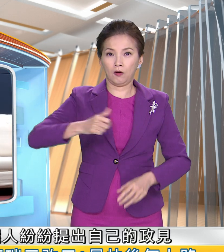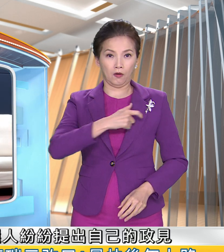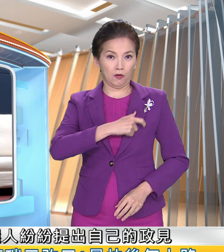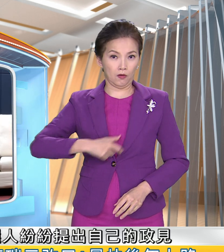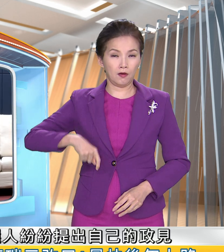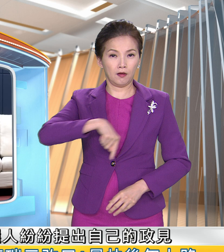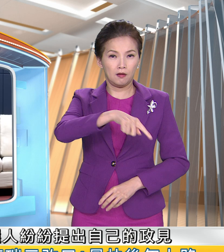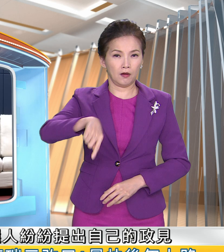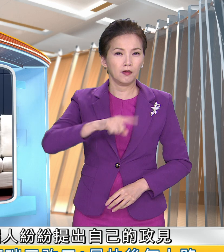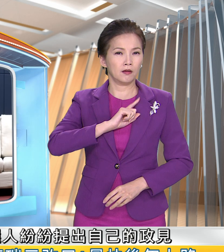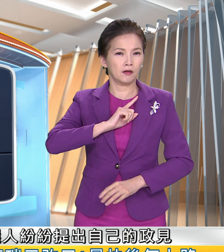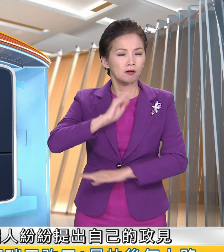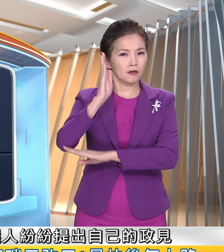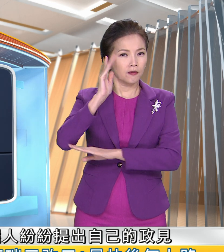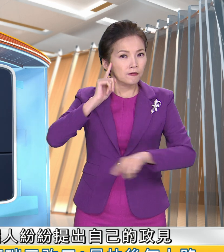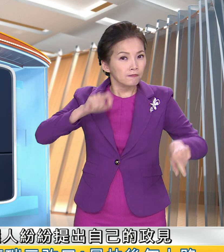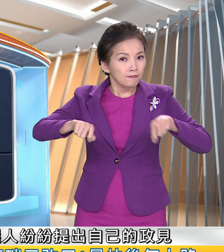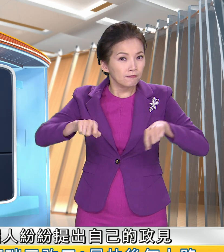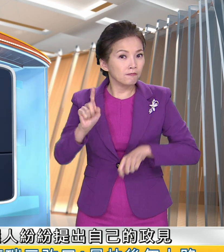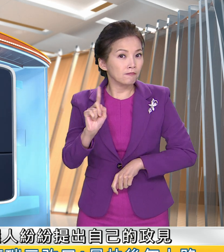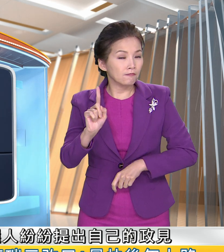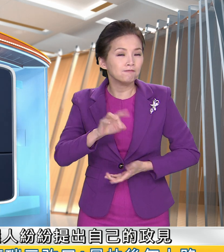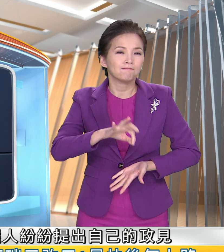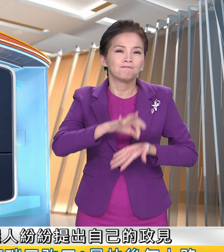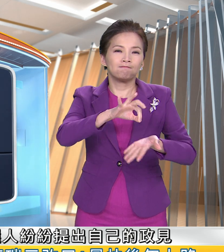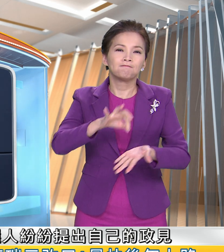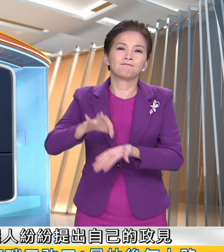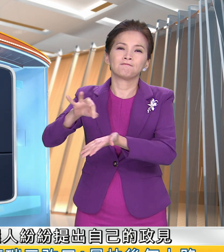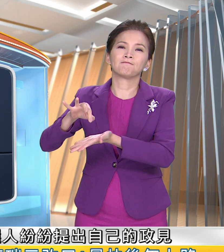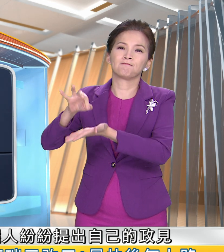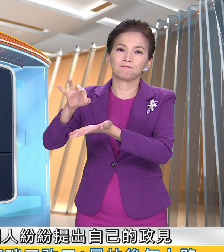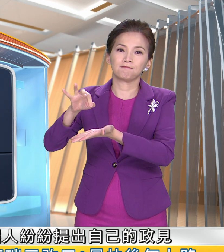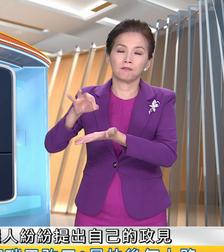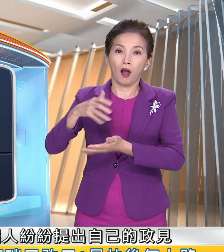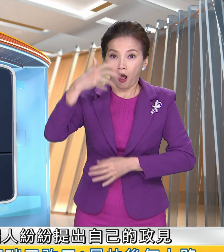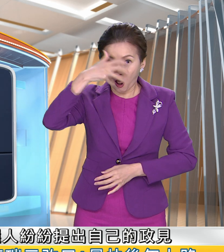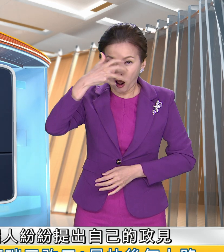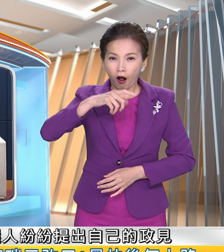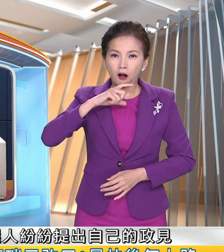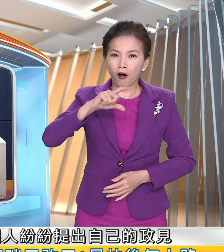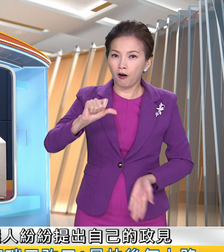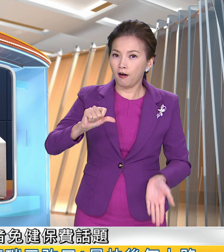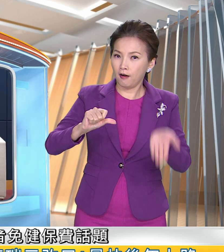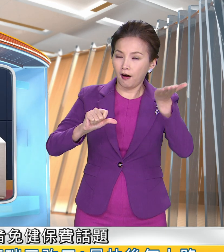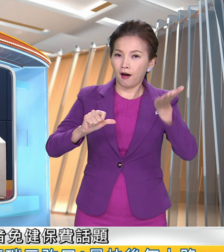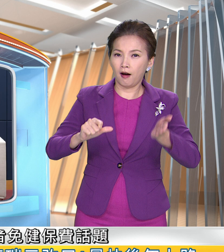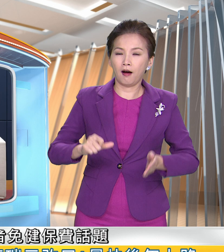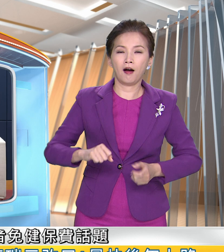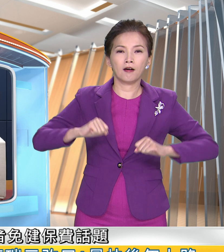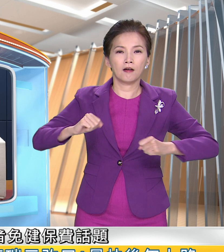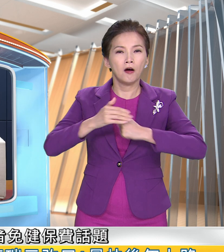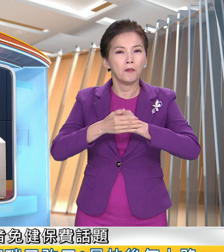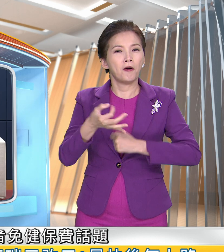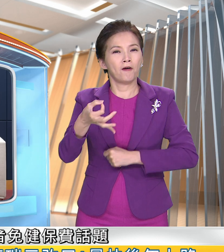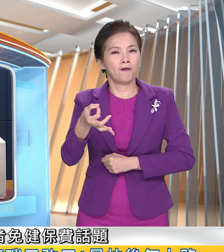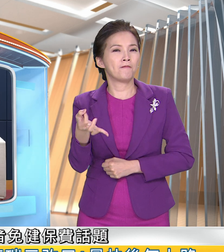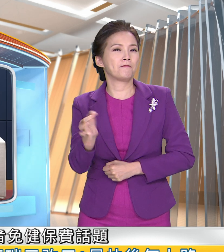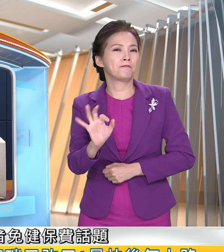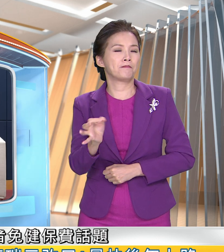近日几位总统参选人纷纷提出了自己的政见，对于65岁以上长者免